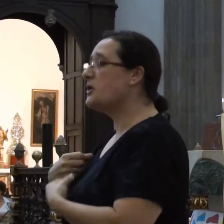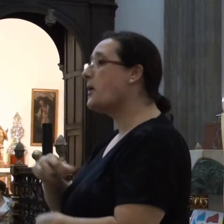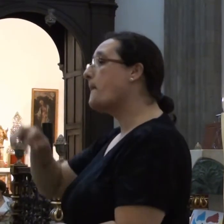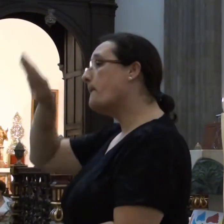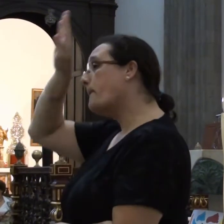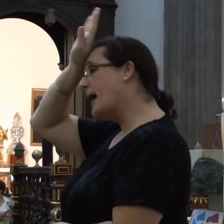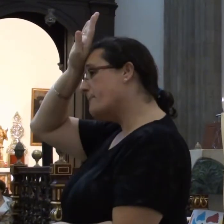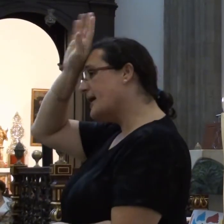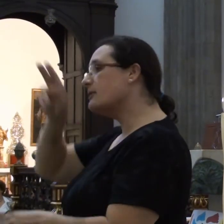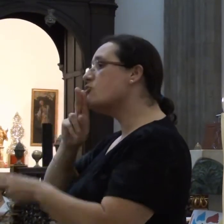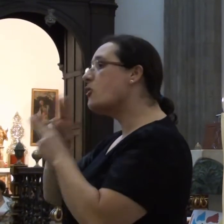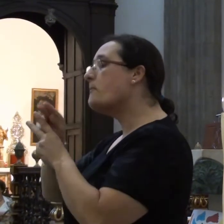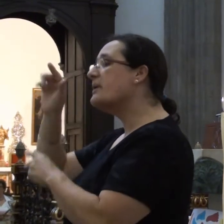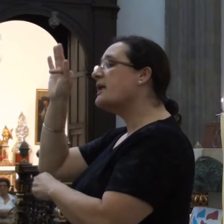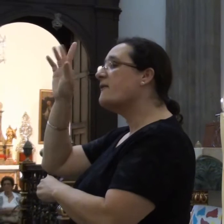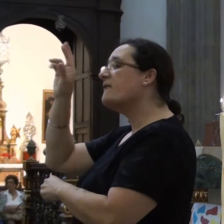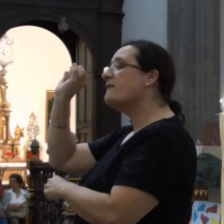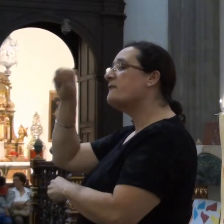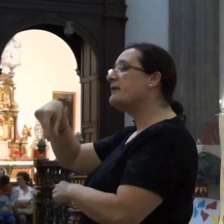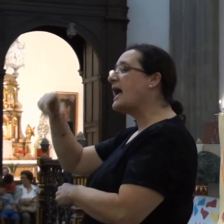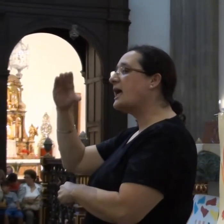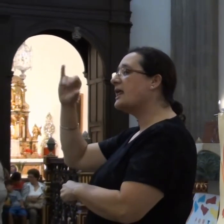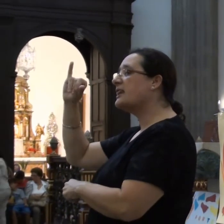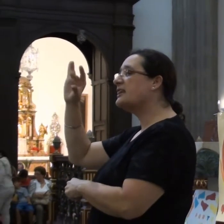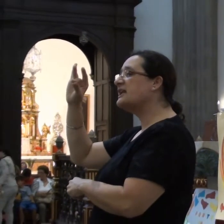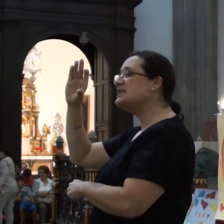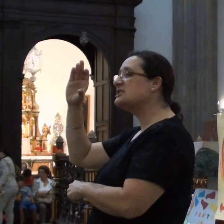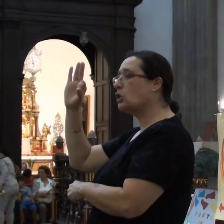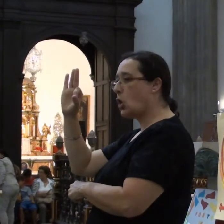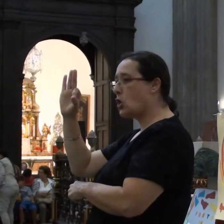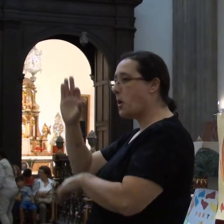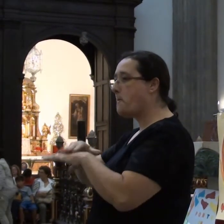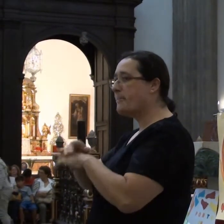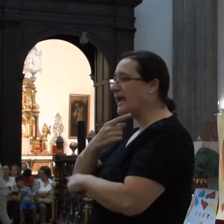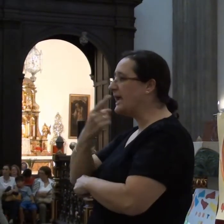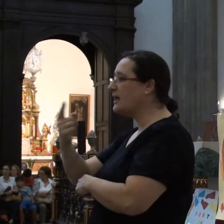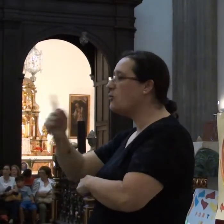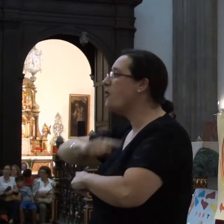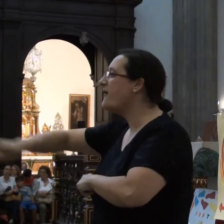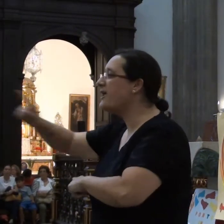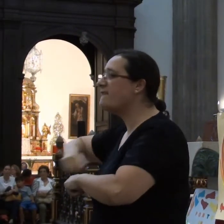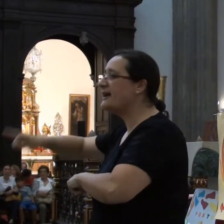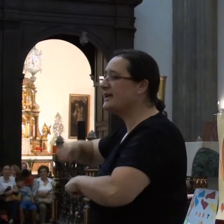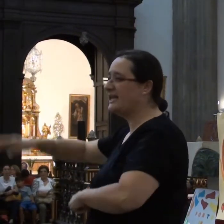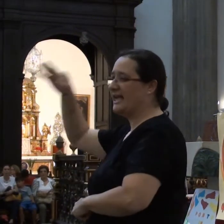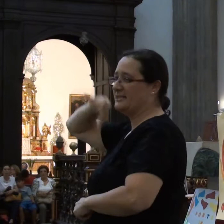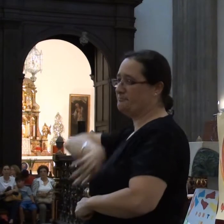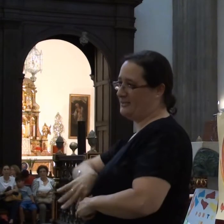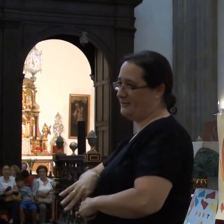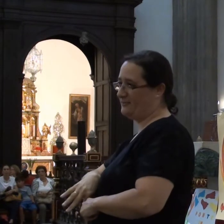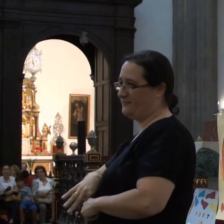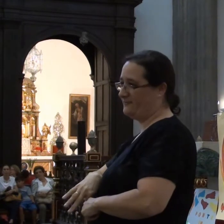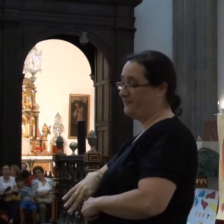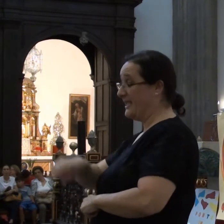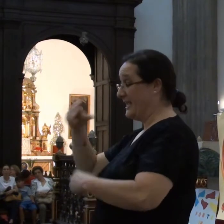Papa Francisco en evangelizadores con espíritus evangelizadores con